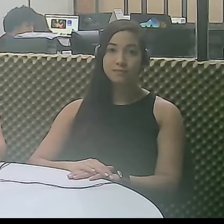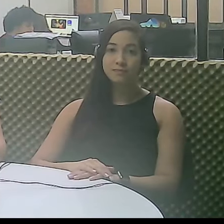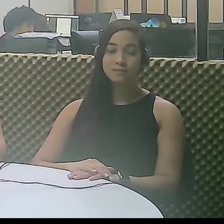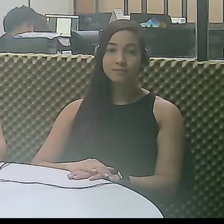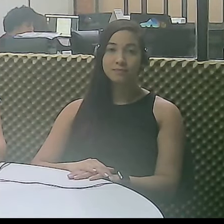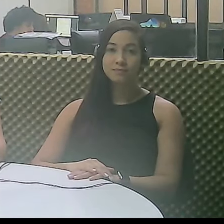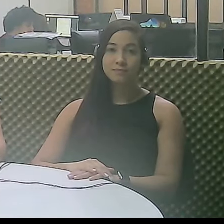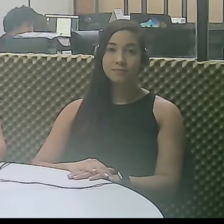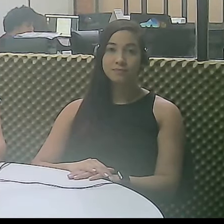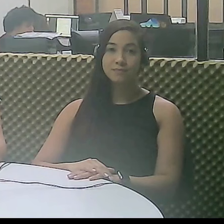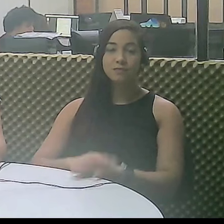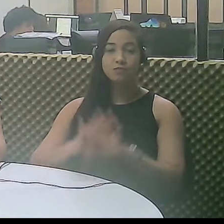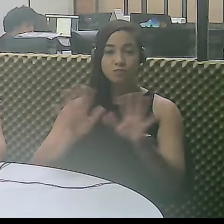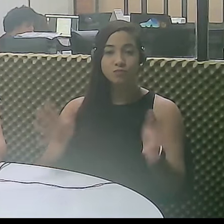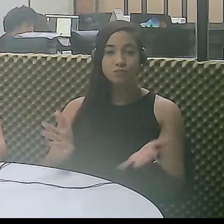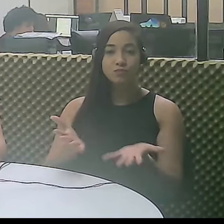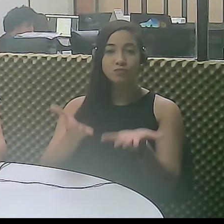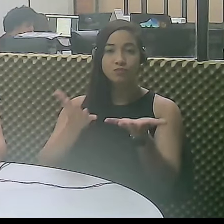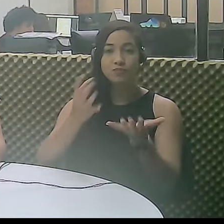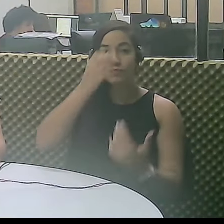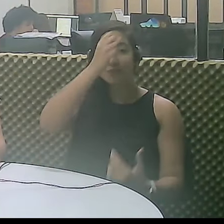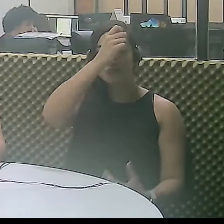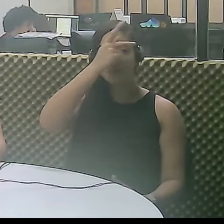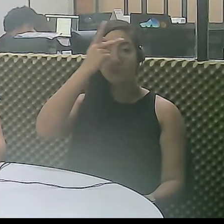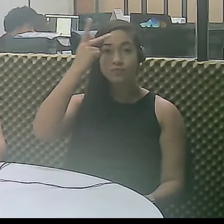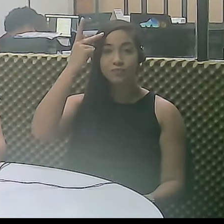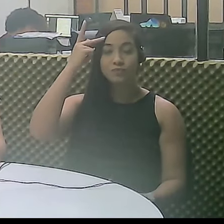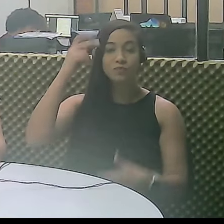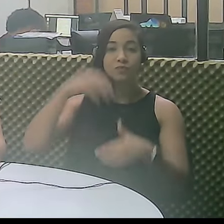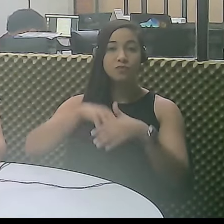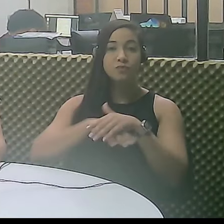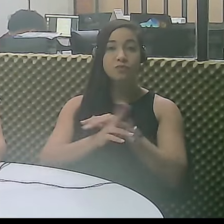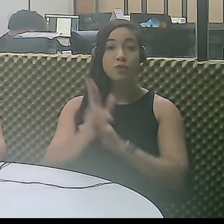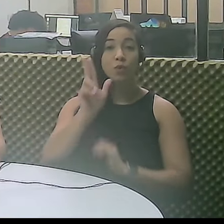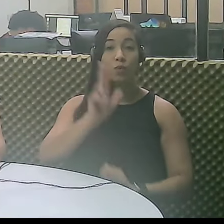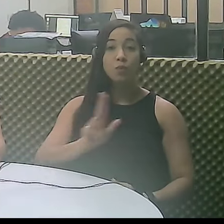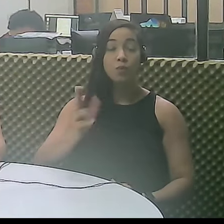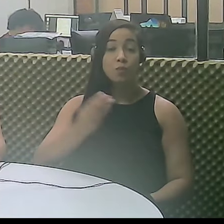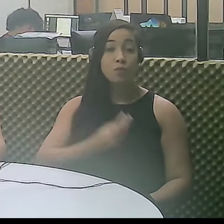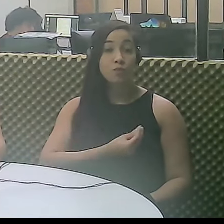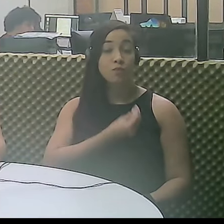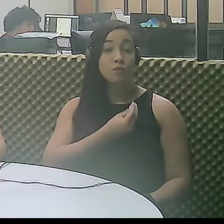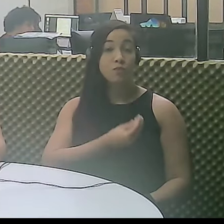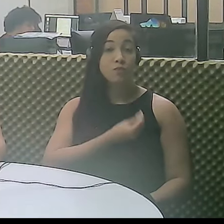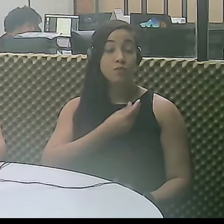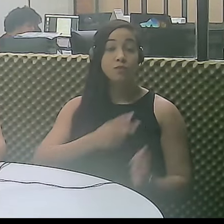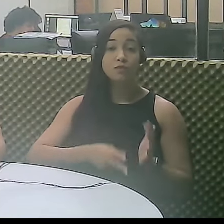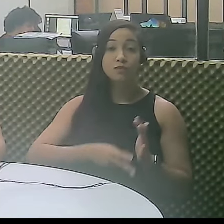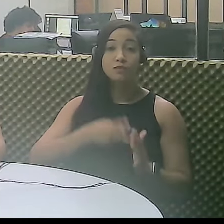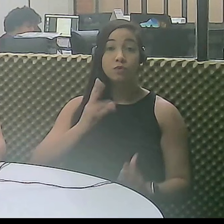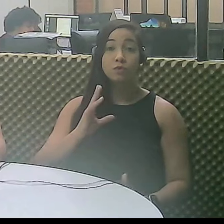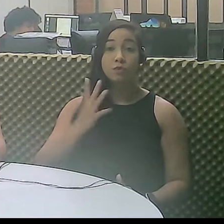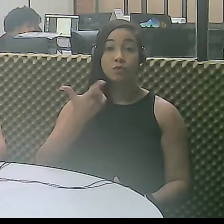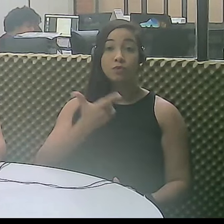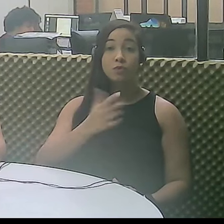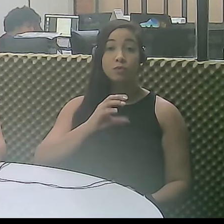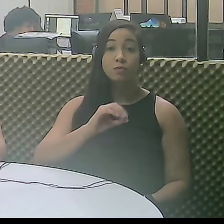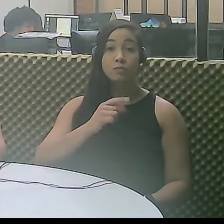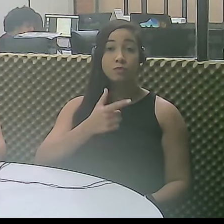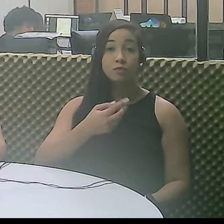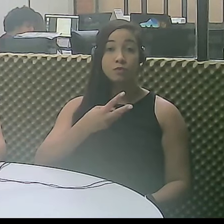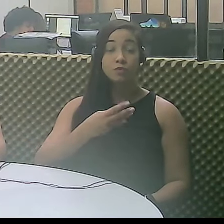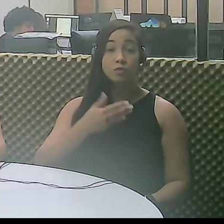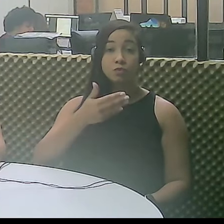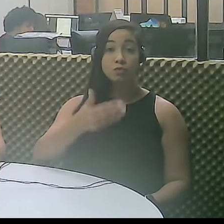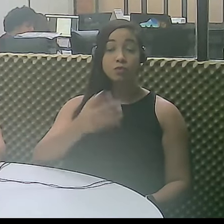notícias. Promovido pela Prefeitura, o tradicional Uberlândia Viva chega à segunda edição em 2023, no